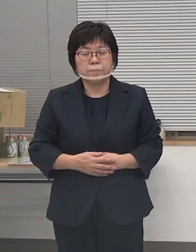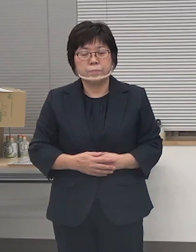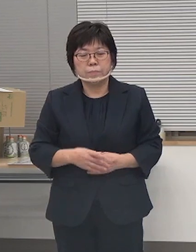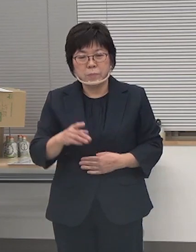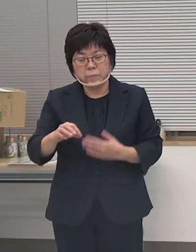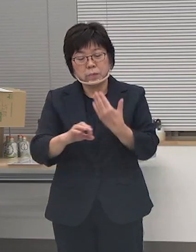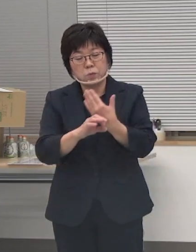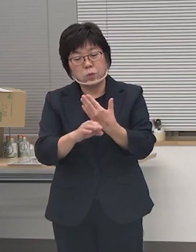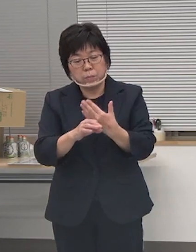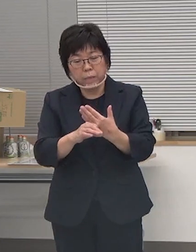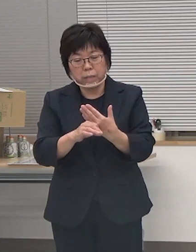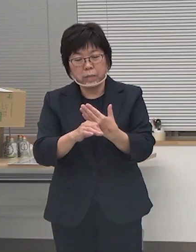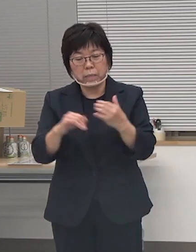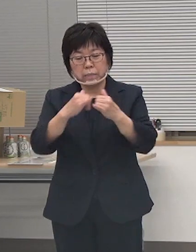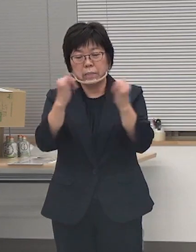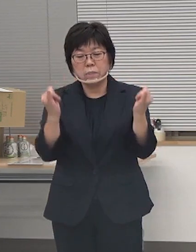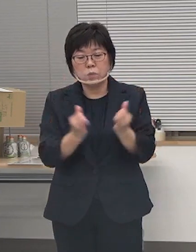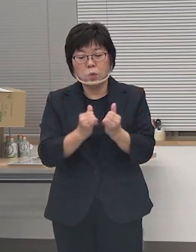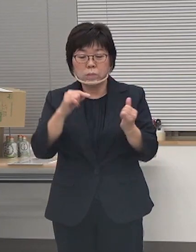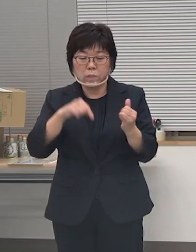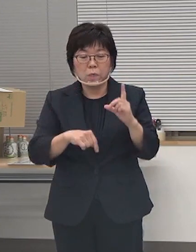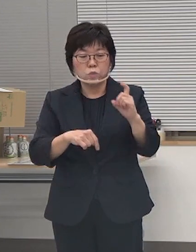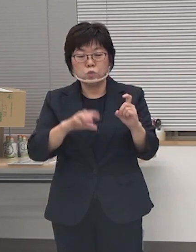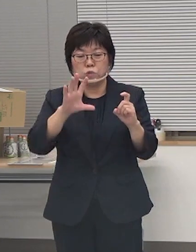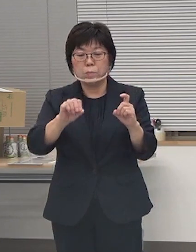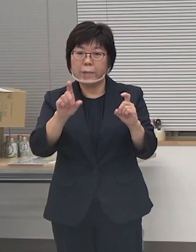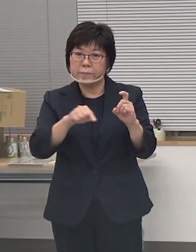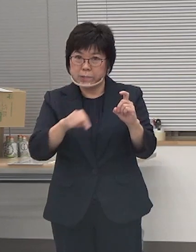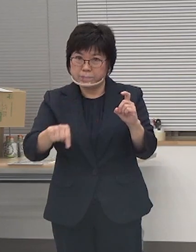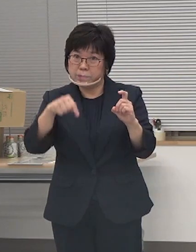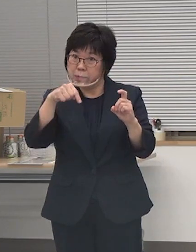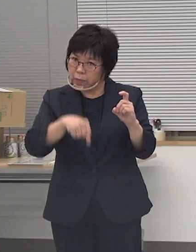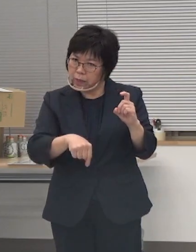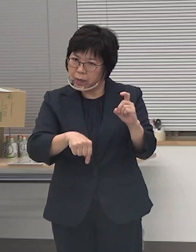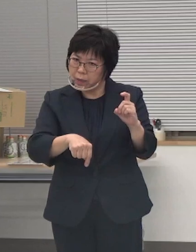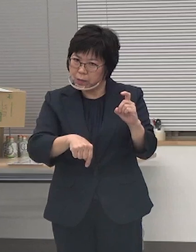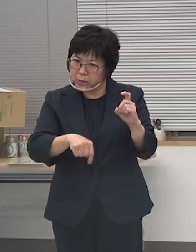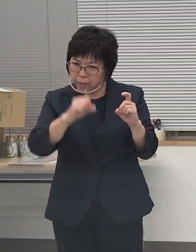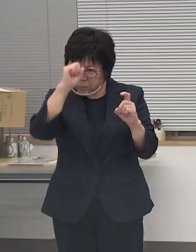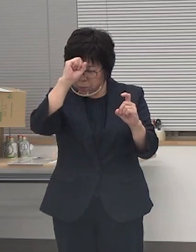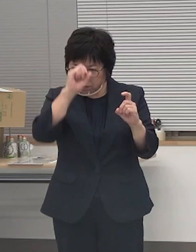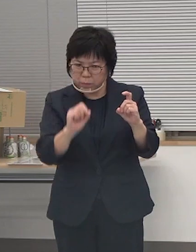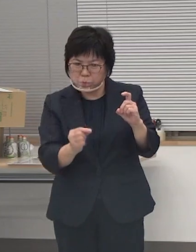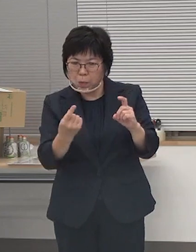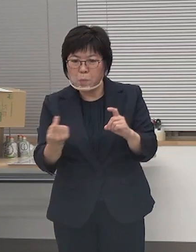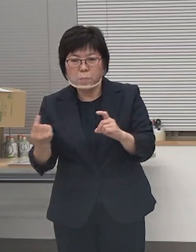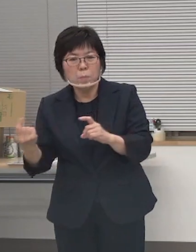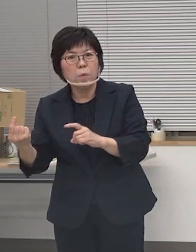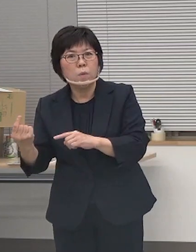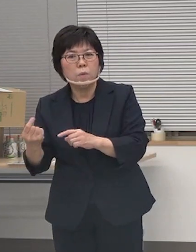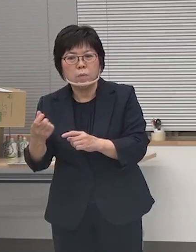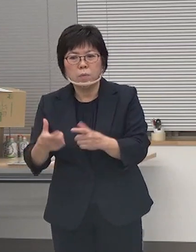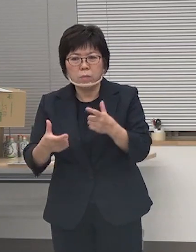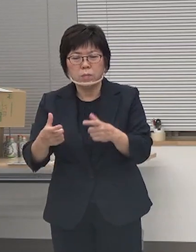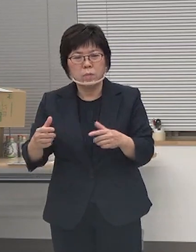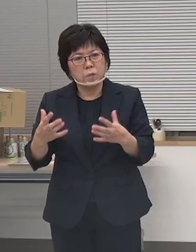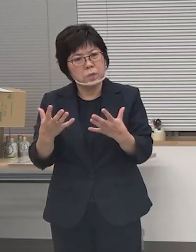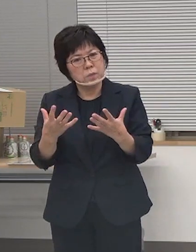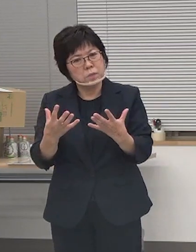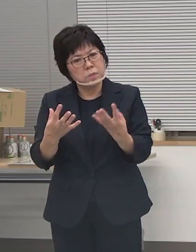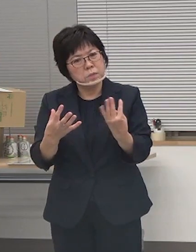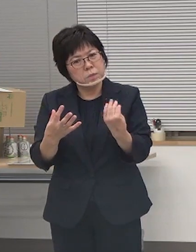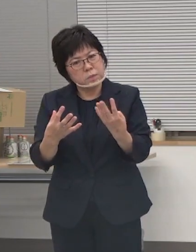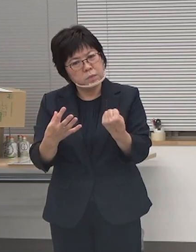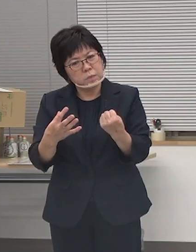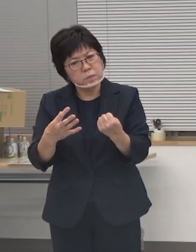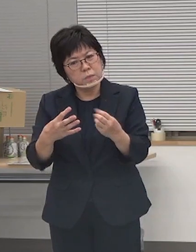10万人あたりの、数がですね、基準数を超えてその後 何日